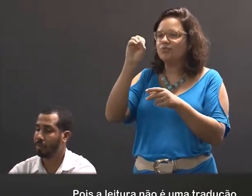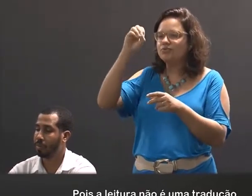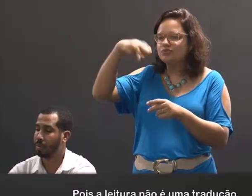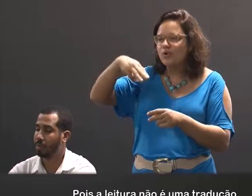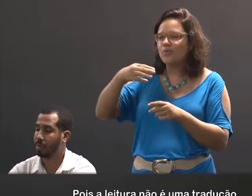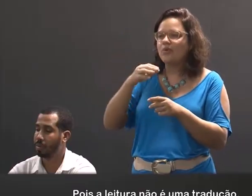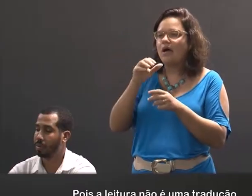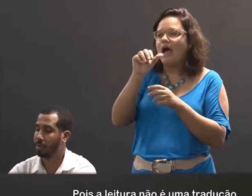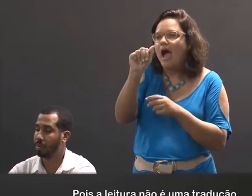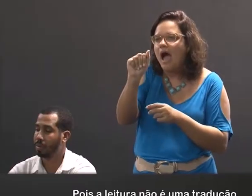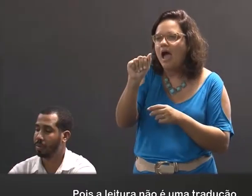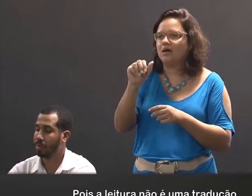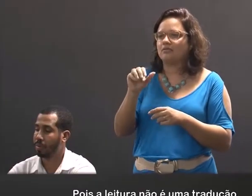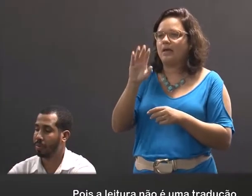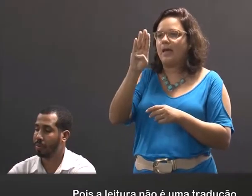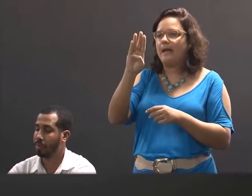uma tradução.